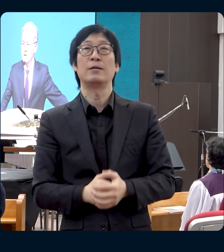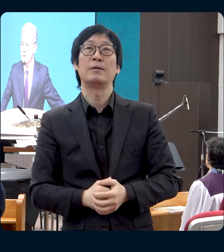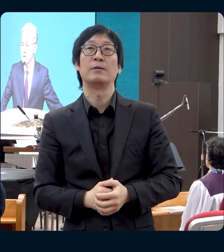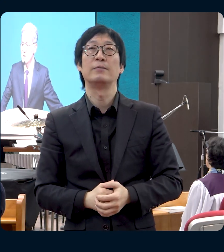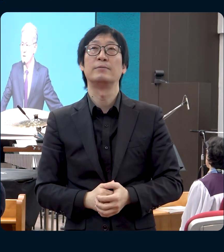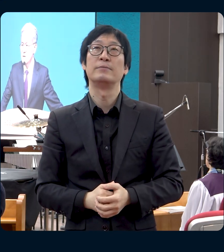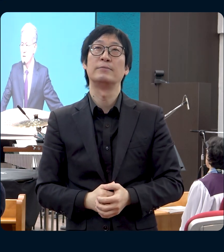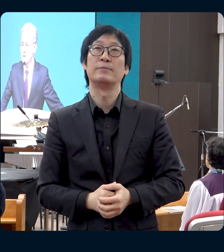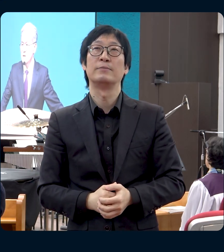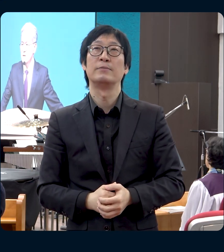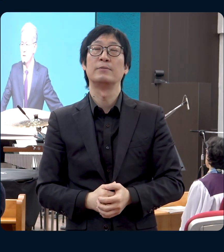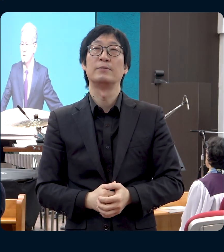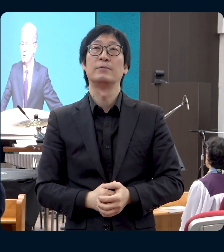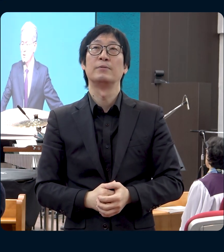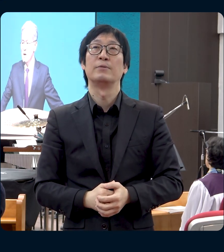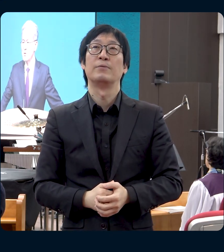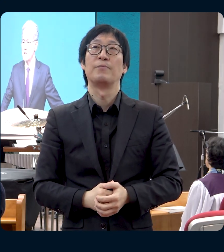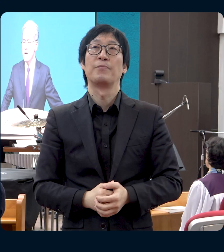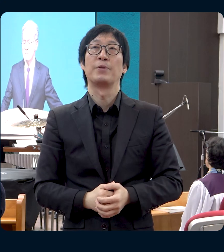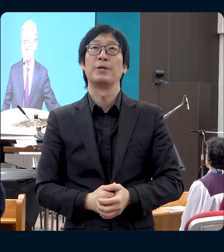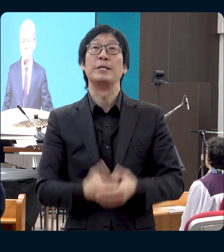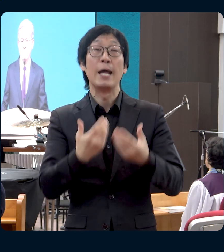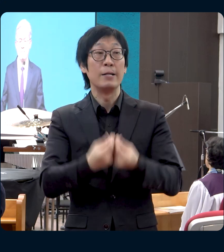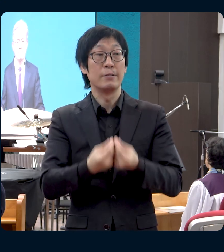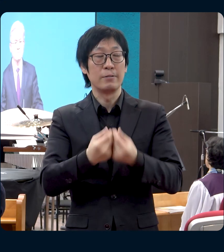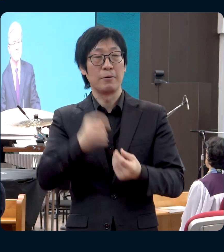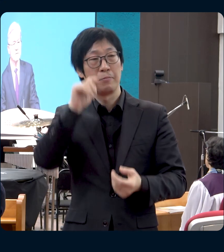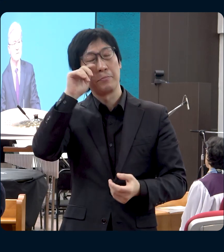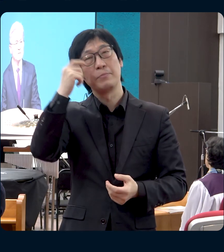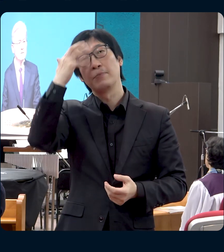여러분, 어떤 아버지가